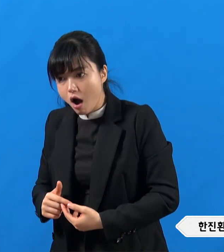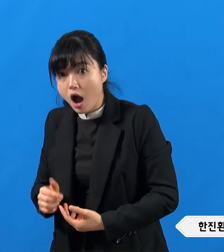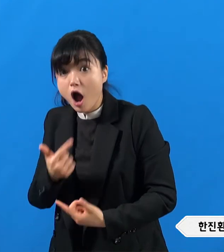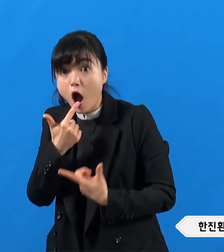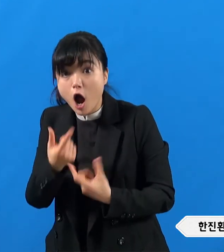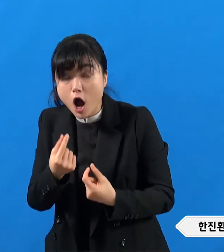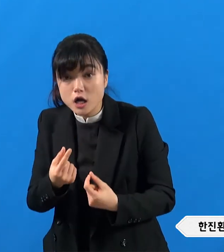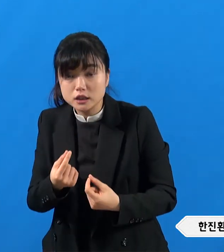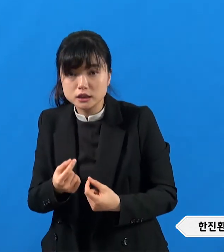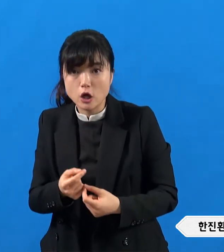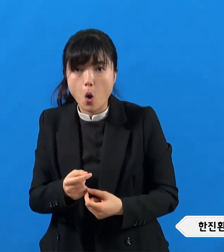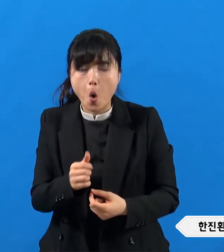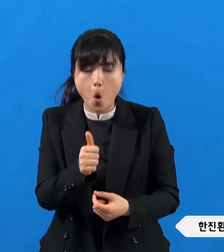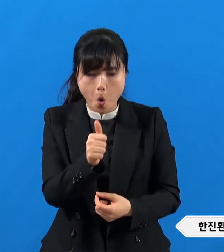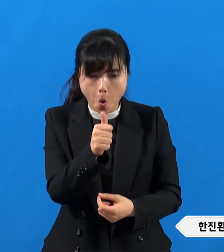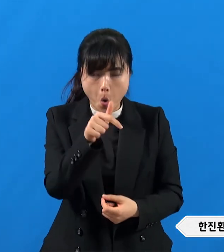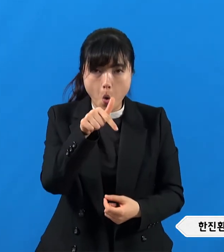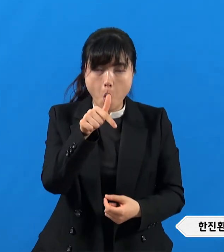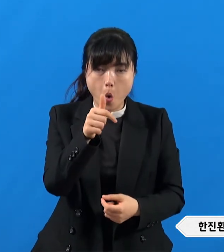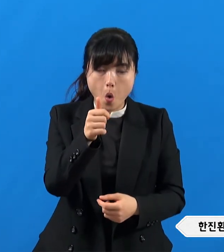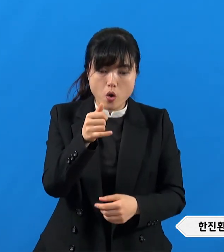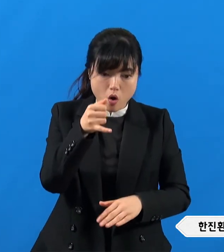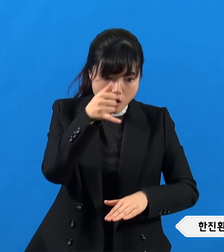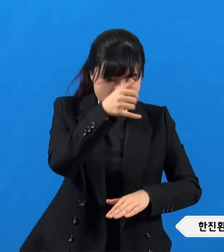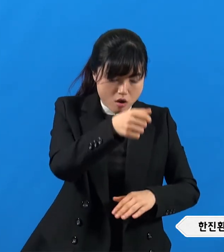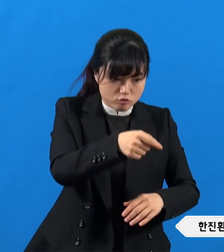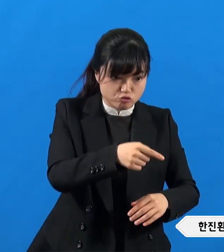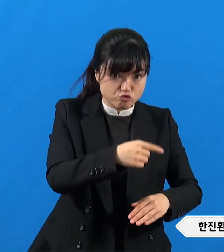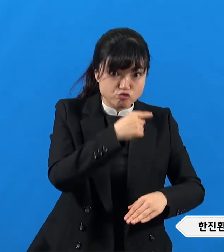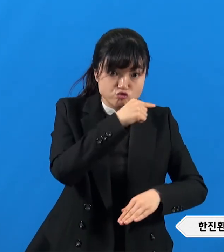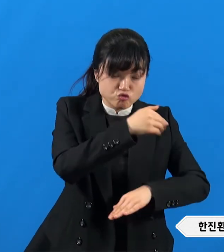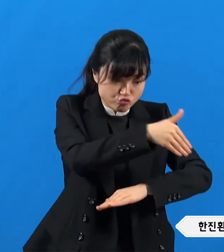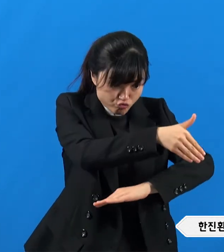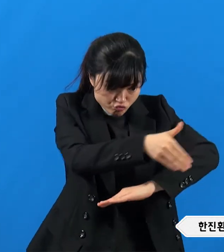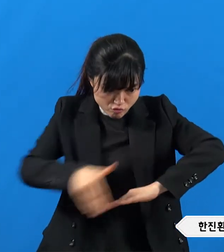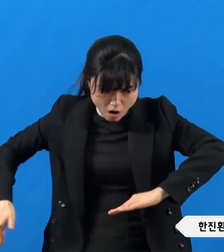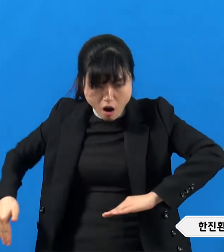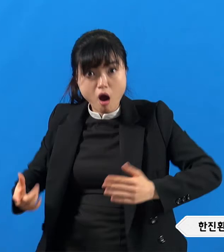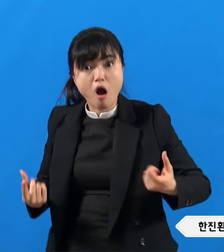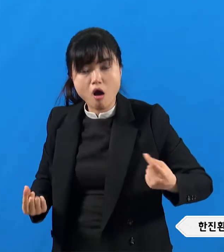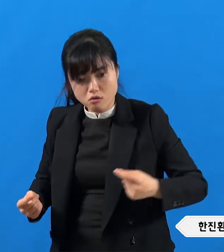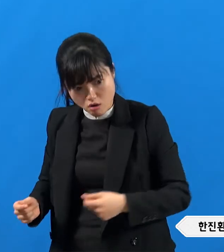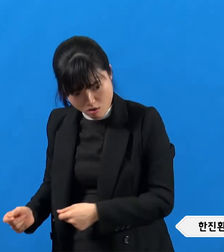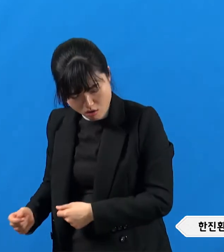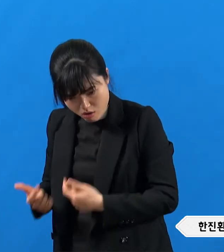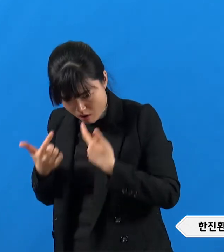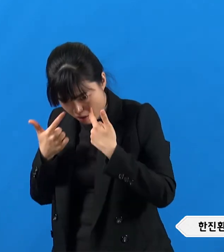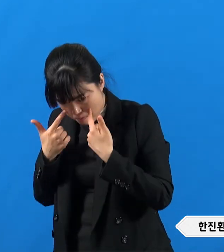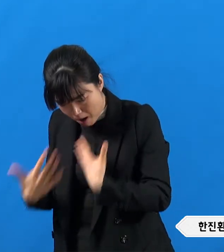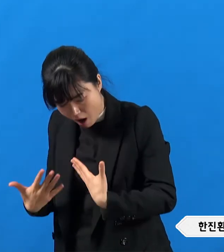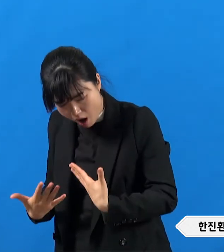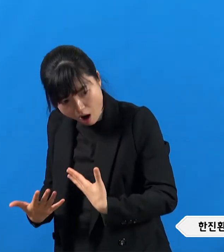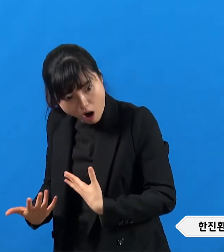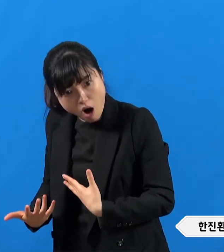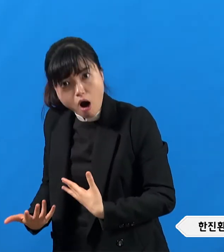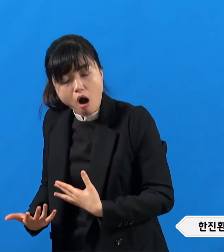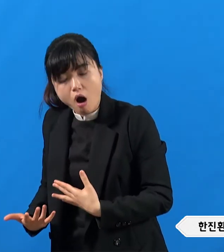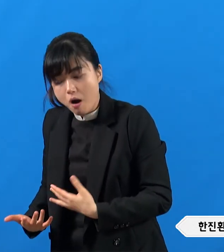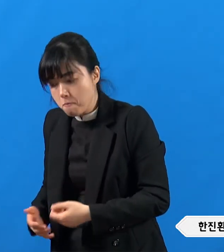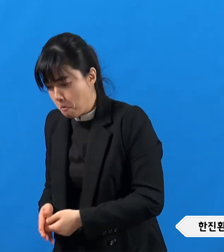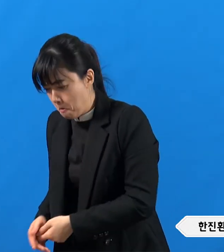그 호미로 골을 파놓은 듯이 골처럼 쫙 보였습니다. 그럼 그 골에